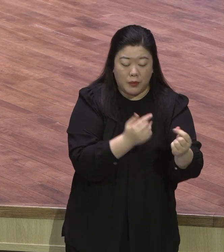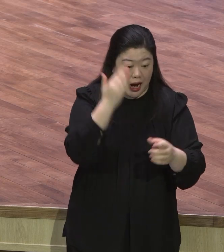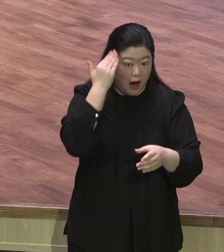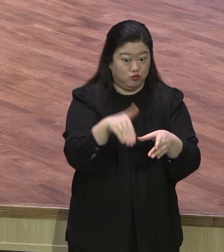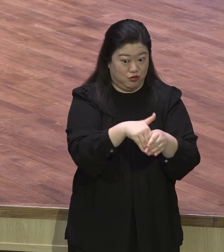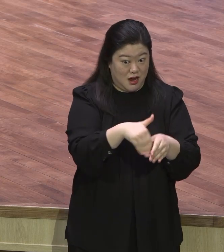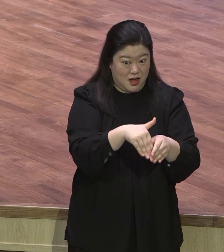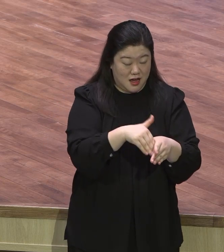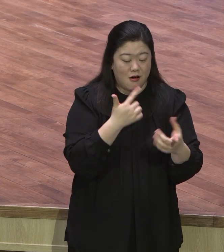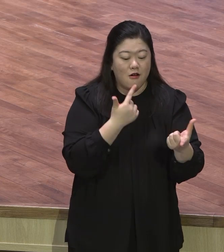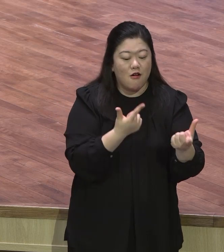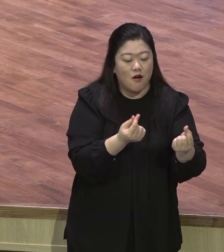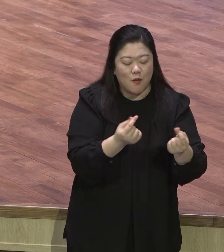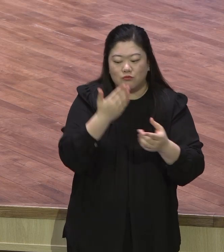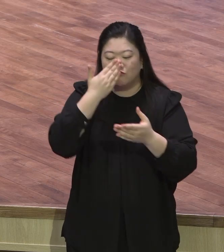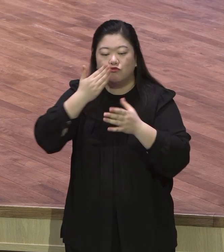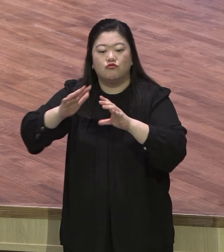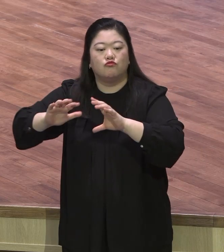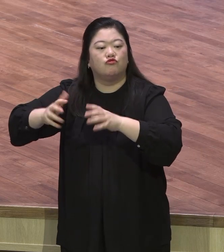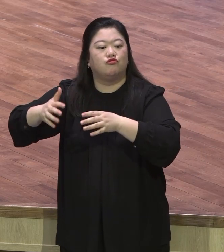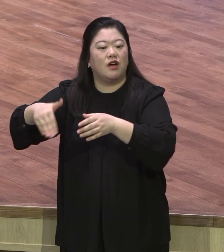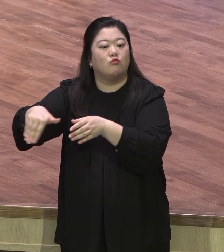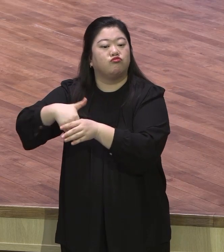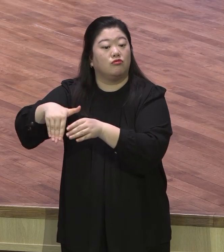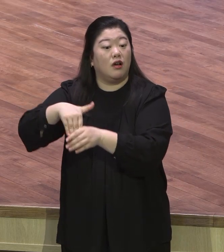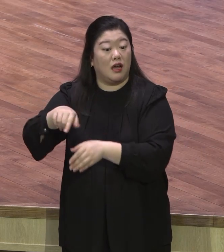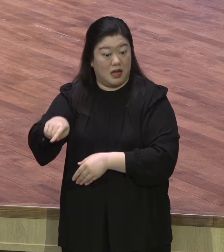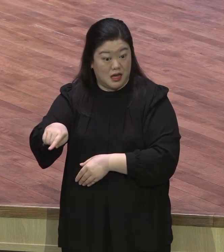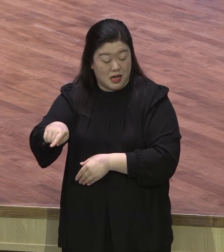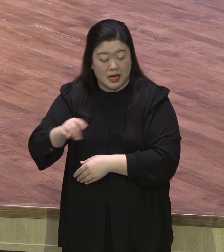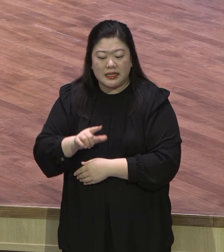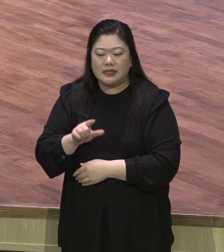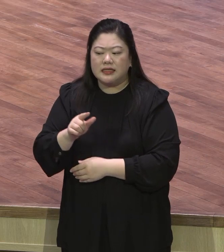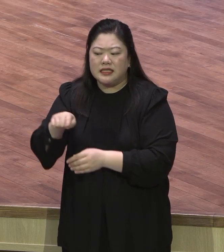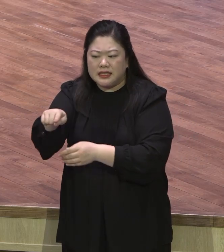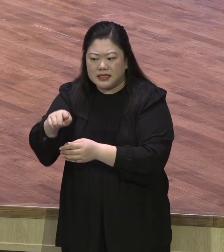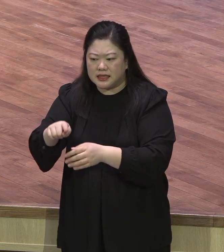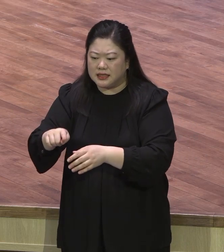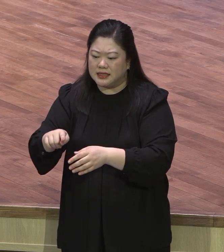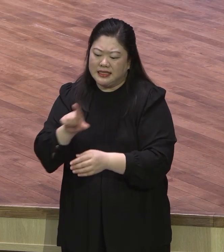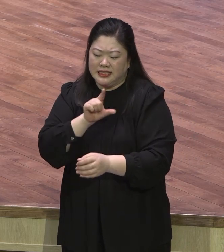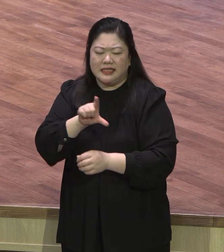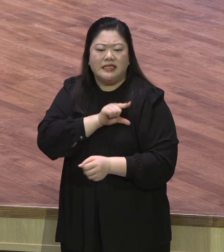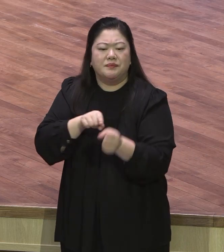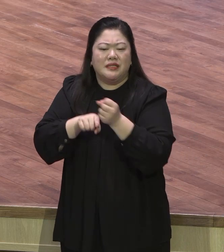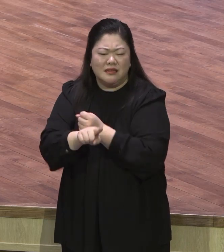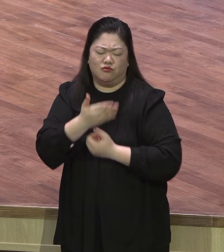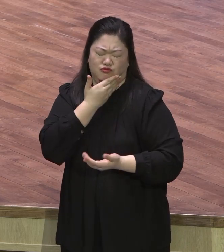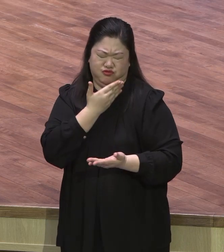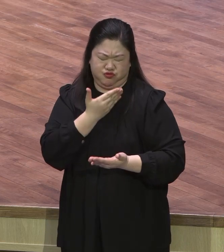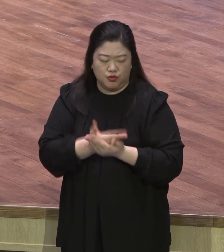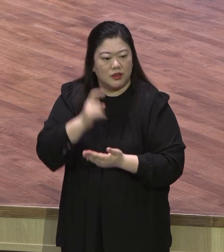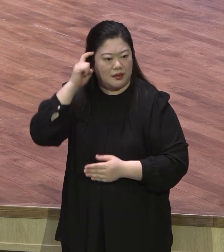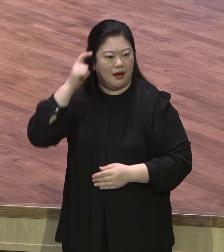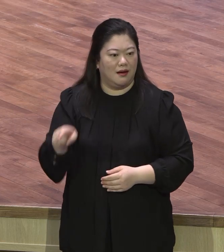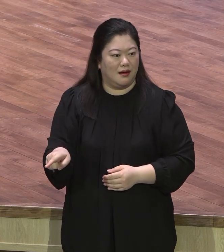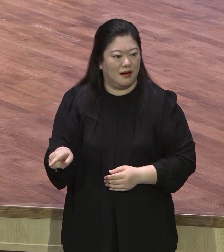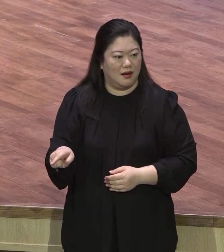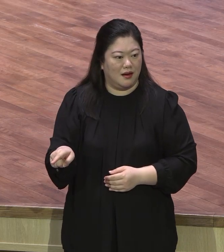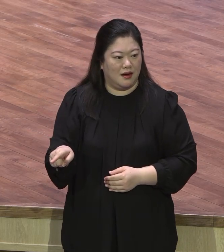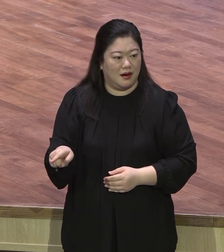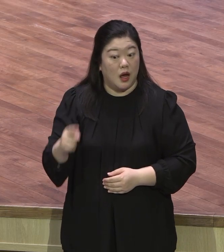중요성을 알고 의미를 부여하면서 짓는 게 유대인들이에요. 유대인들 이름, 인격과